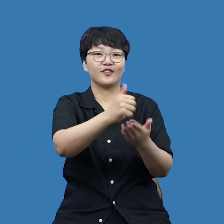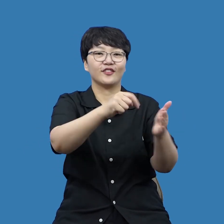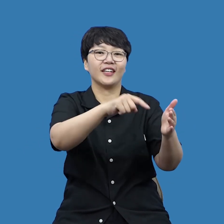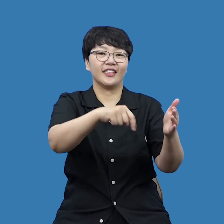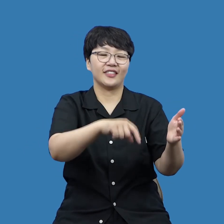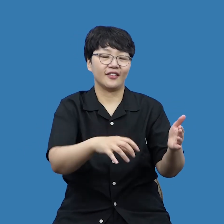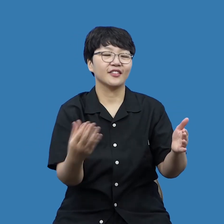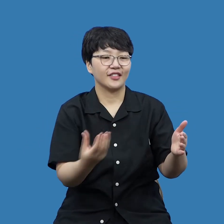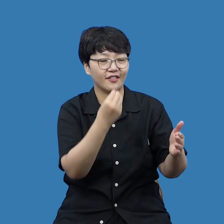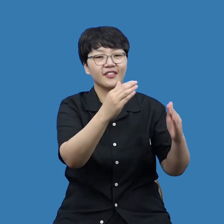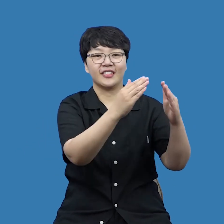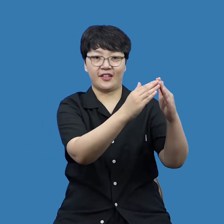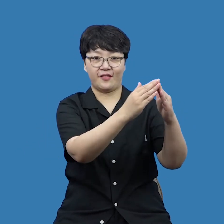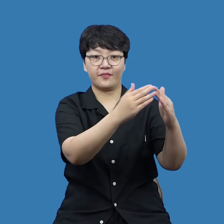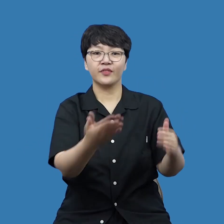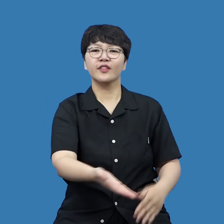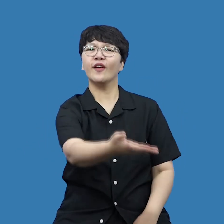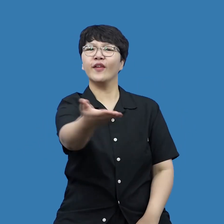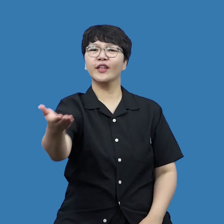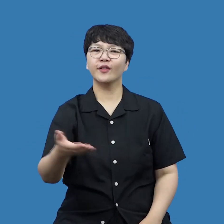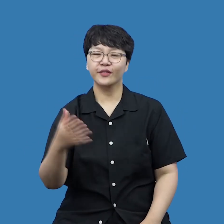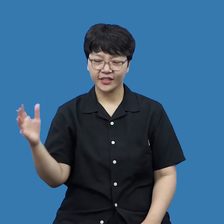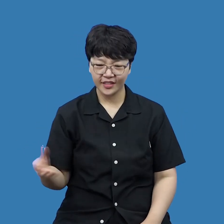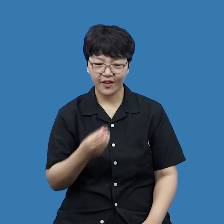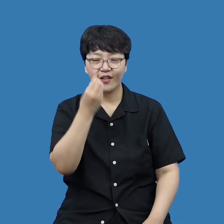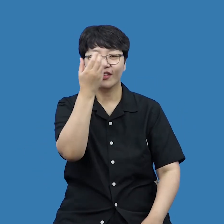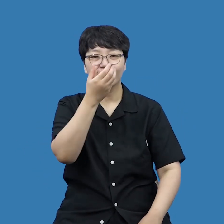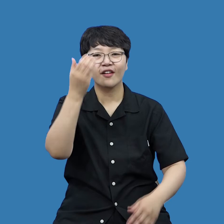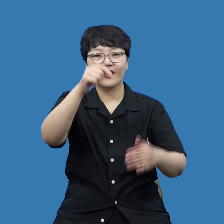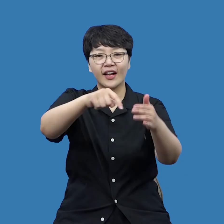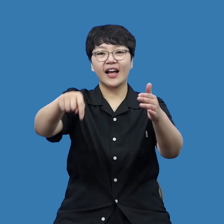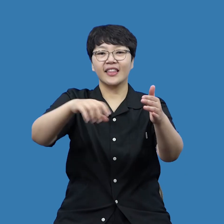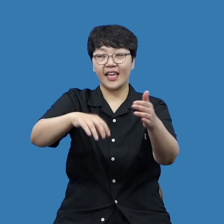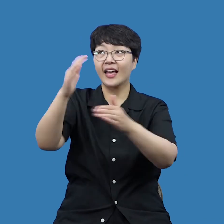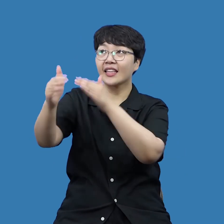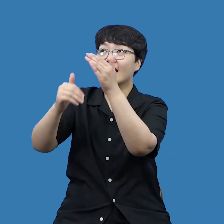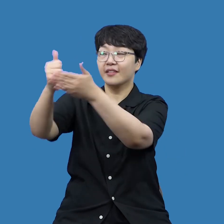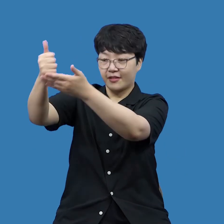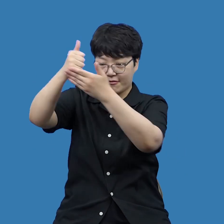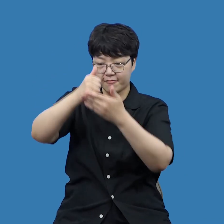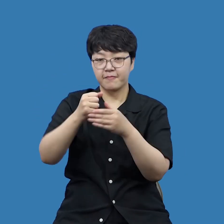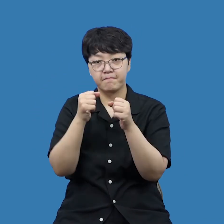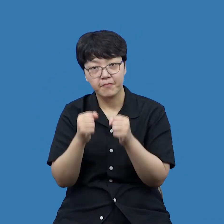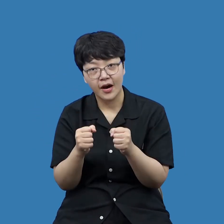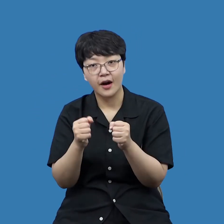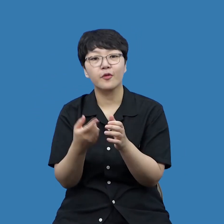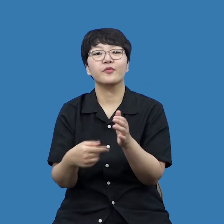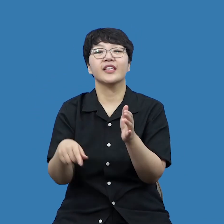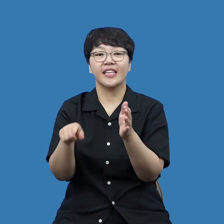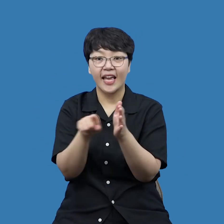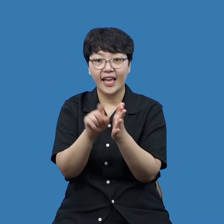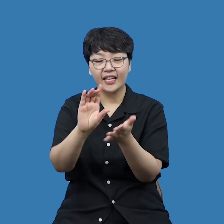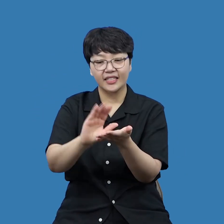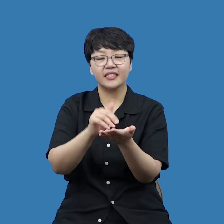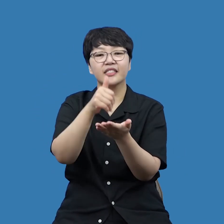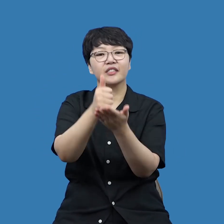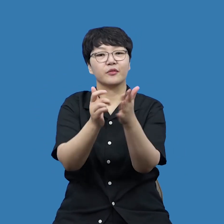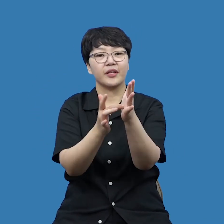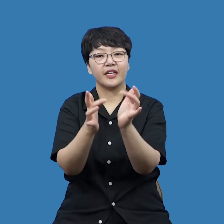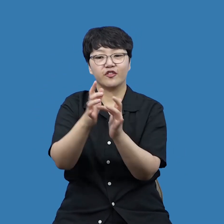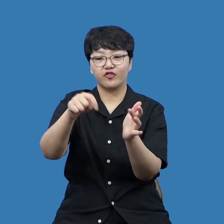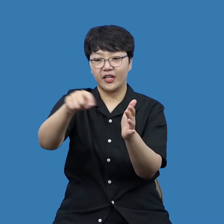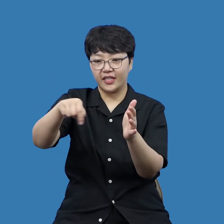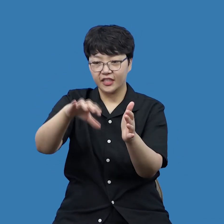너희도 성령 안에서 하나님이 거하실 처소가 되어가기 위하여 그리스도 예수 안에서 함께 지어져 가느니라.